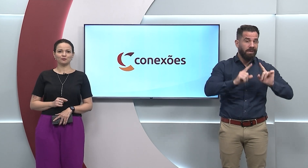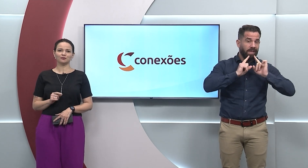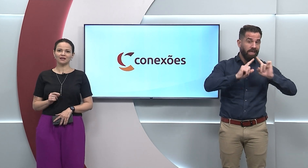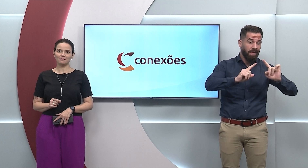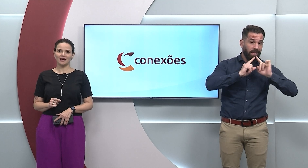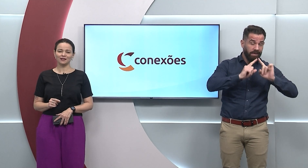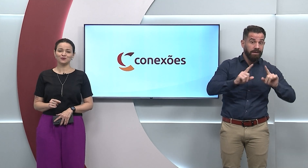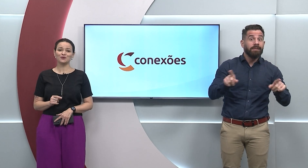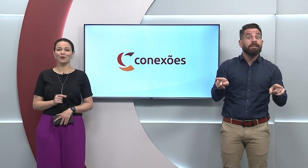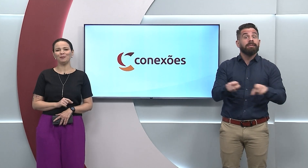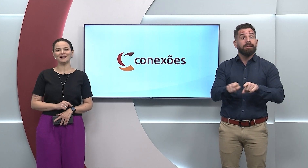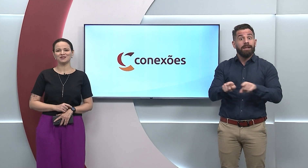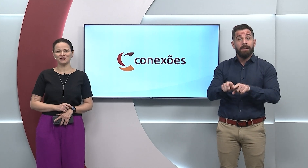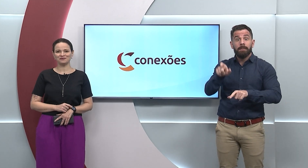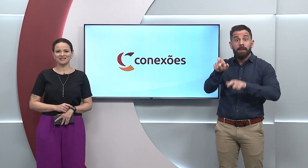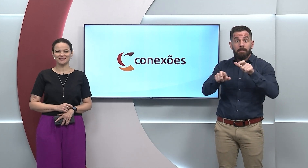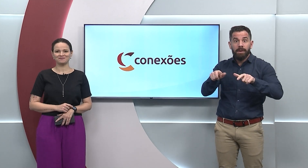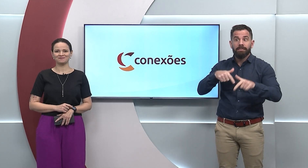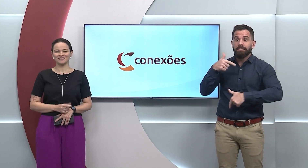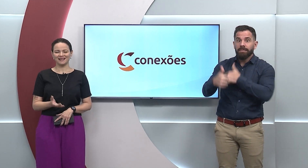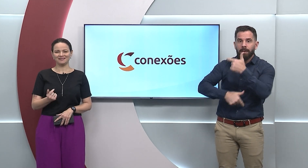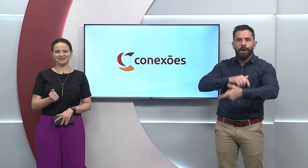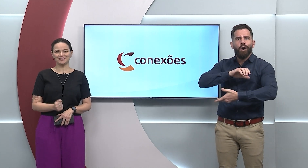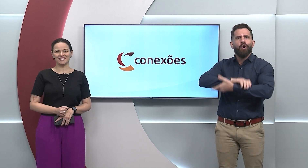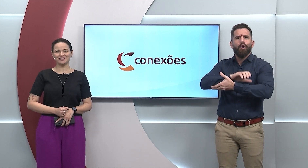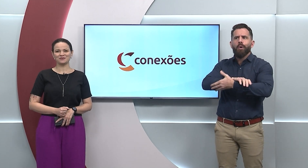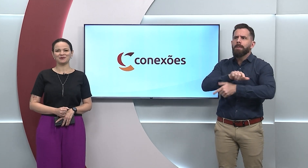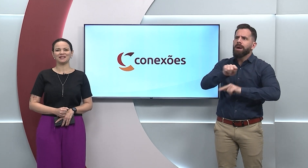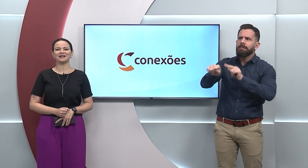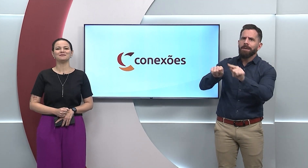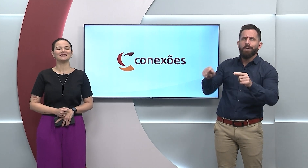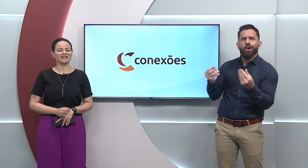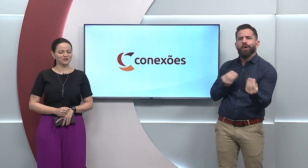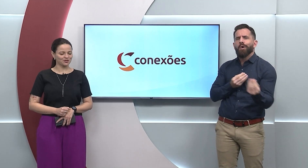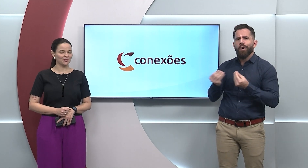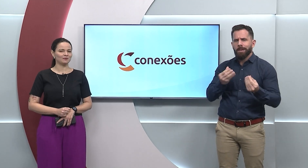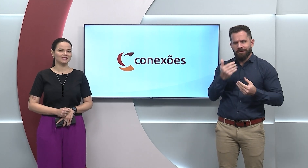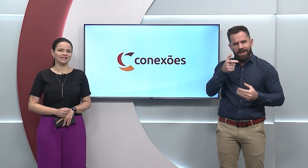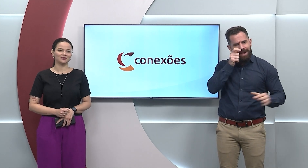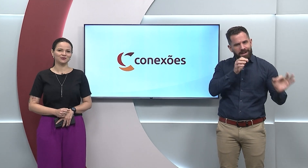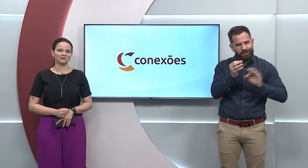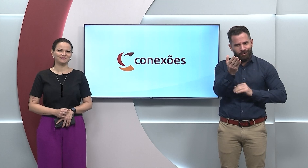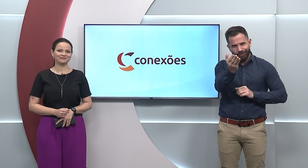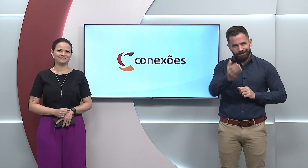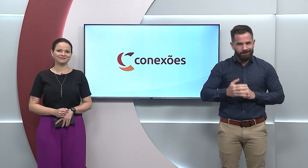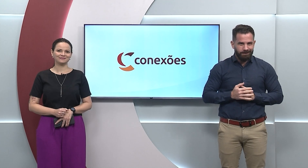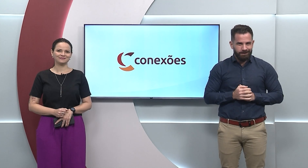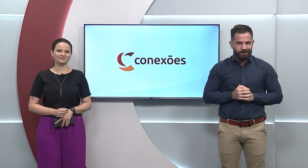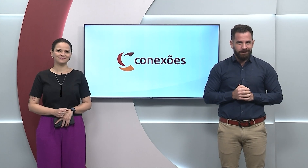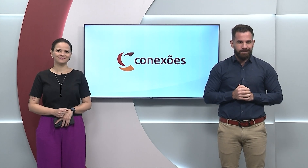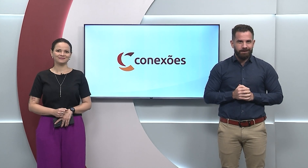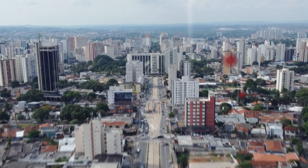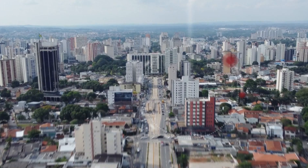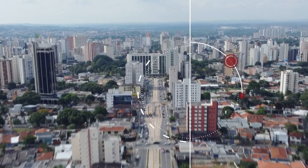também sobre o trabalho de cooperativas. Vem com a gente, o programa está só começando.